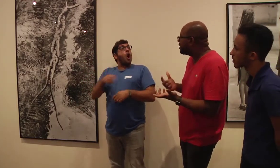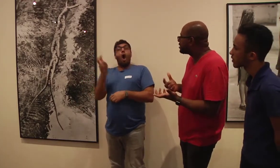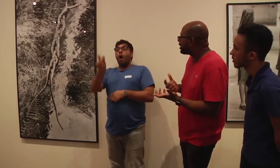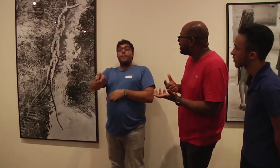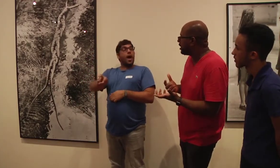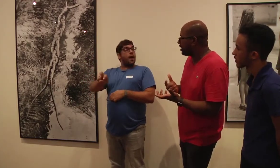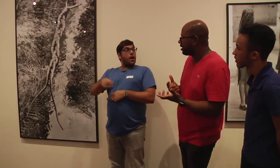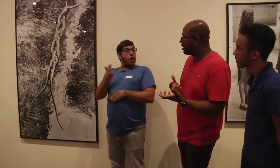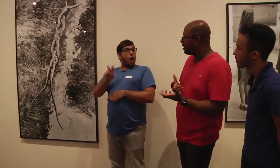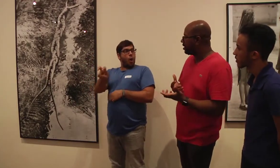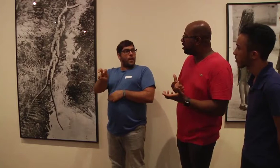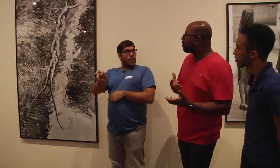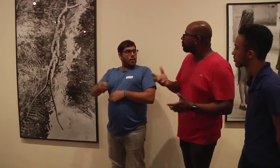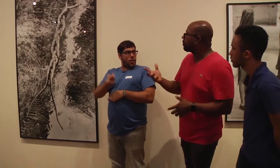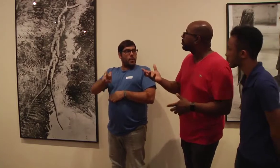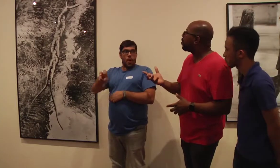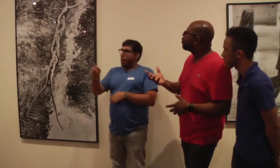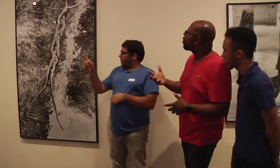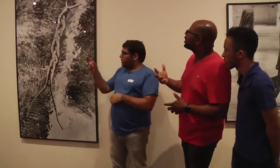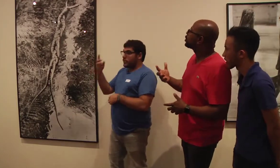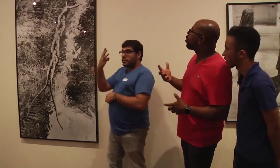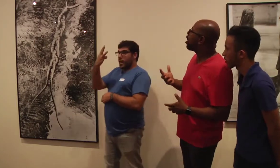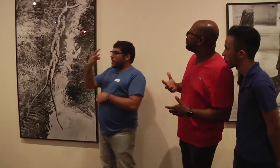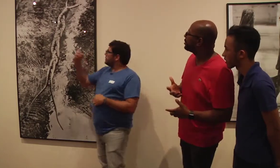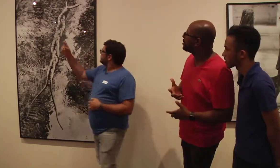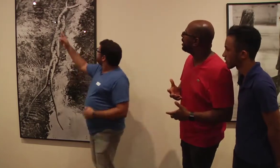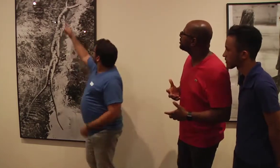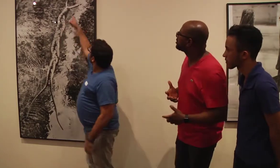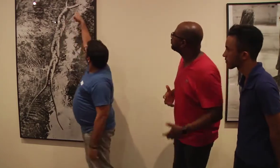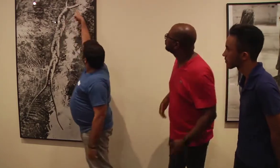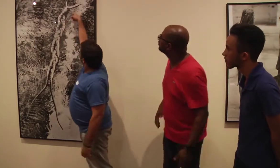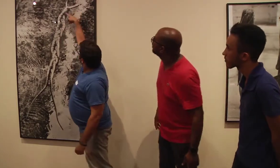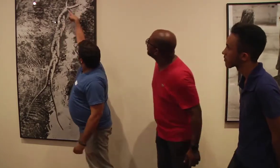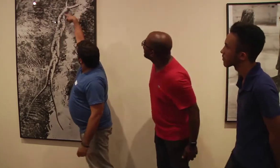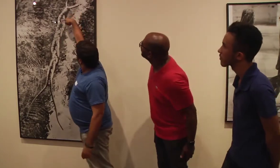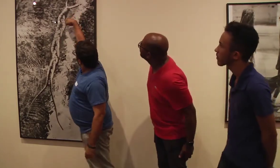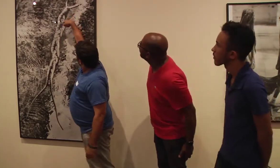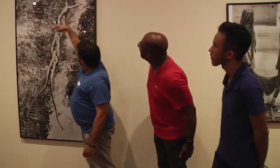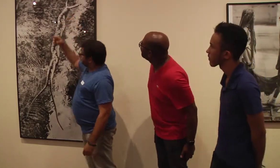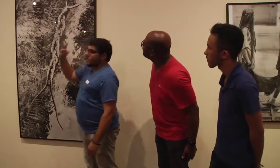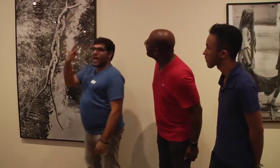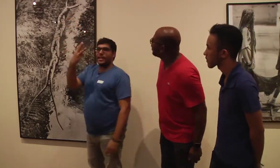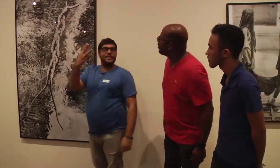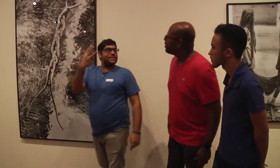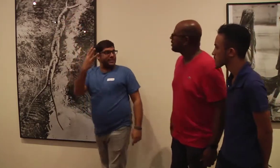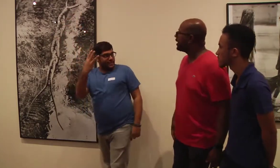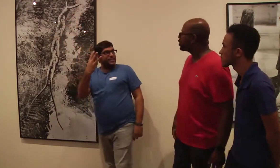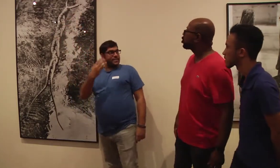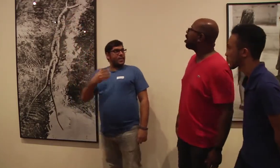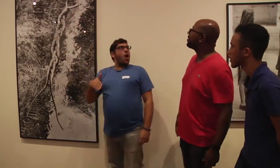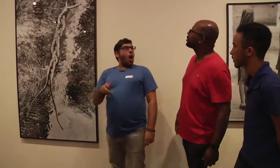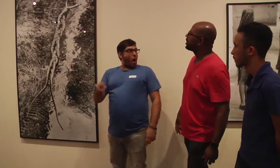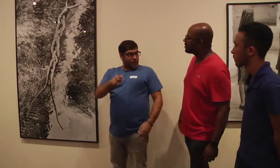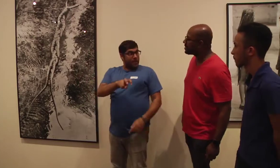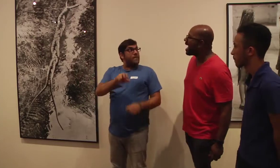trança, né? Com as cobras, né? São aqui, ó, três cobras